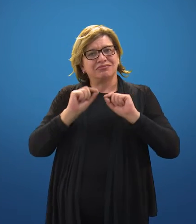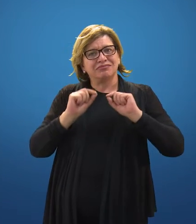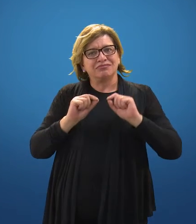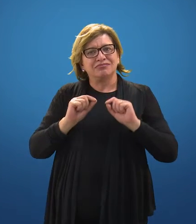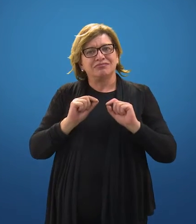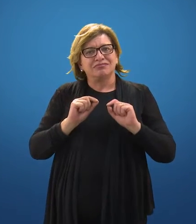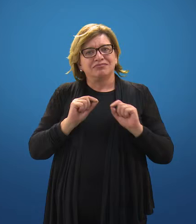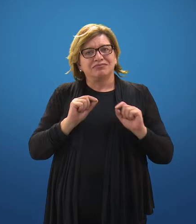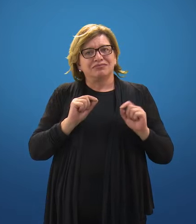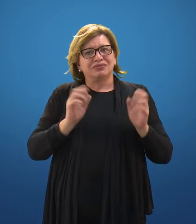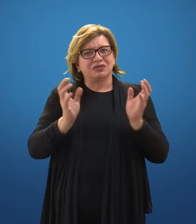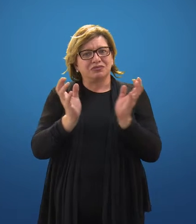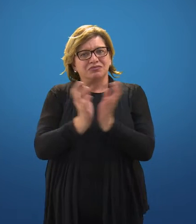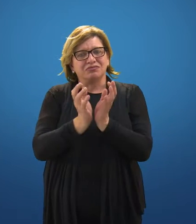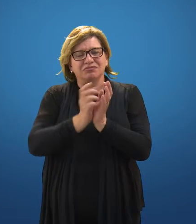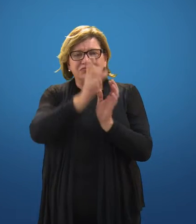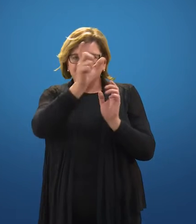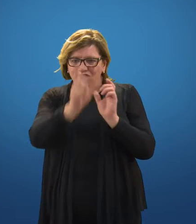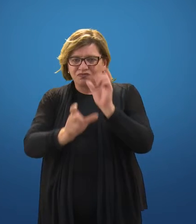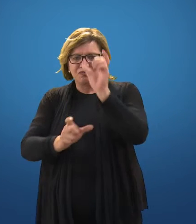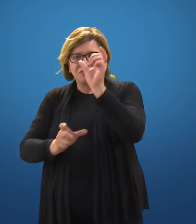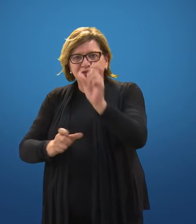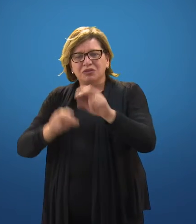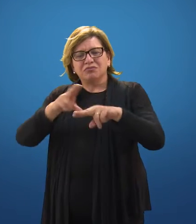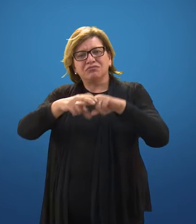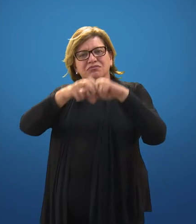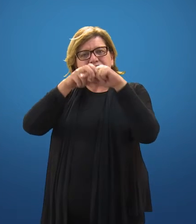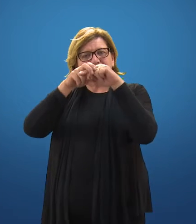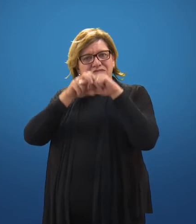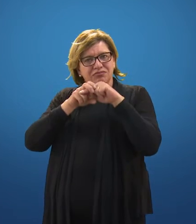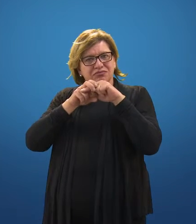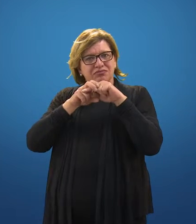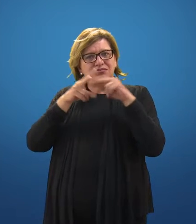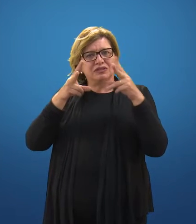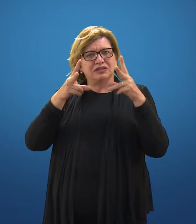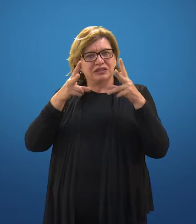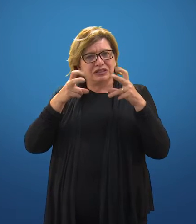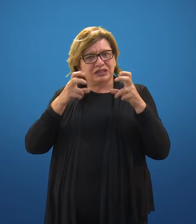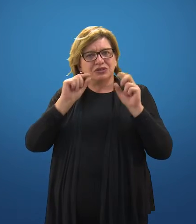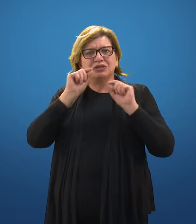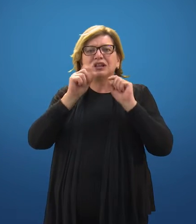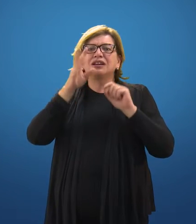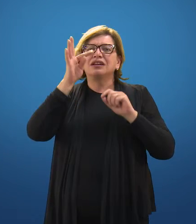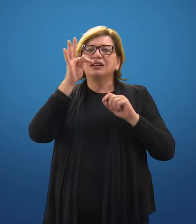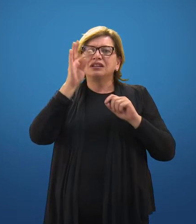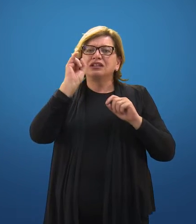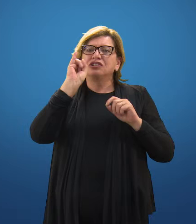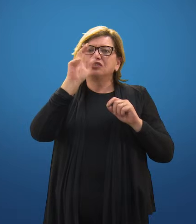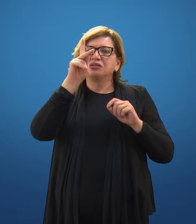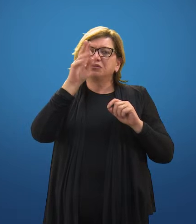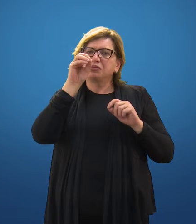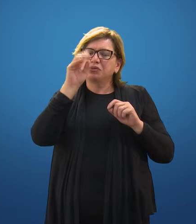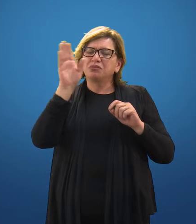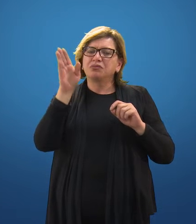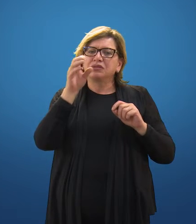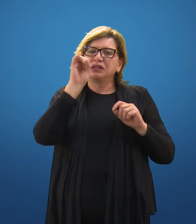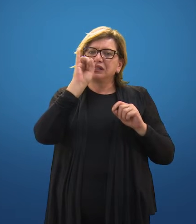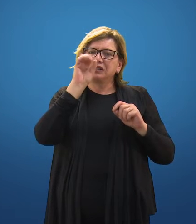suco daquele grupo de indivíduos. Portanto, vejam, gente, que o tipo ideal ele não é